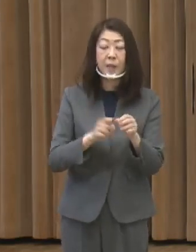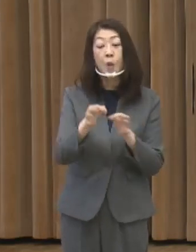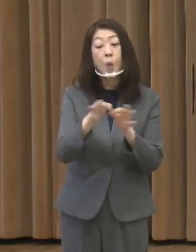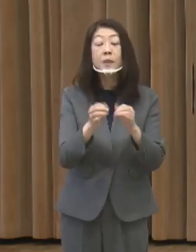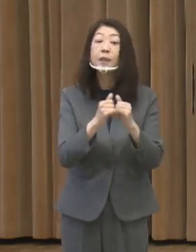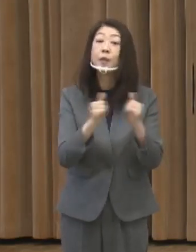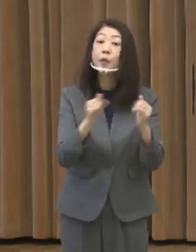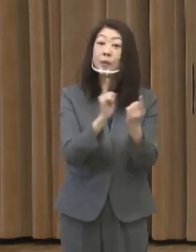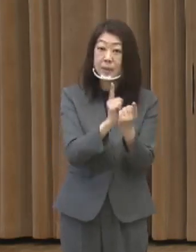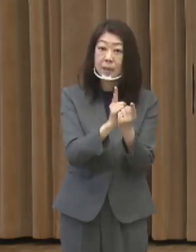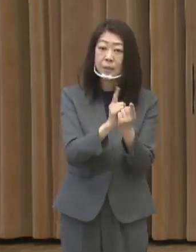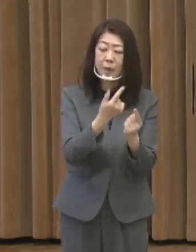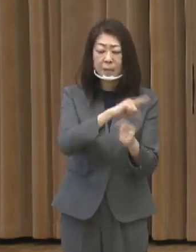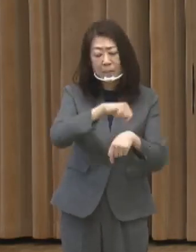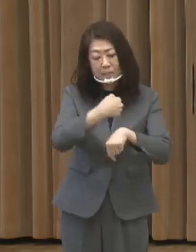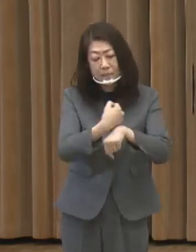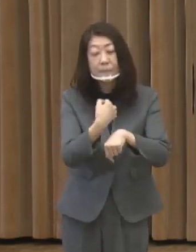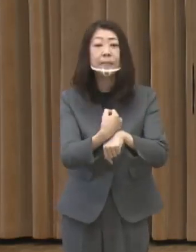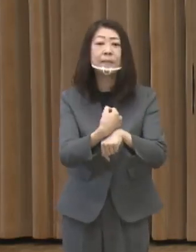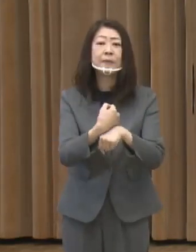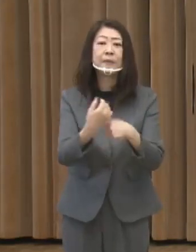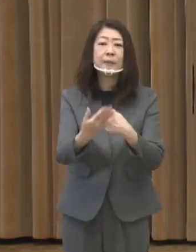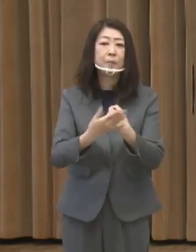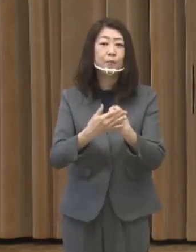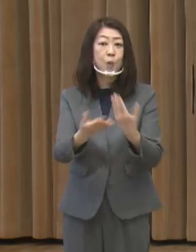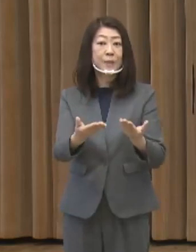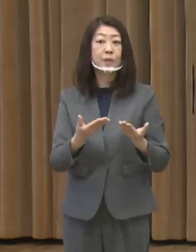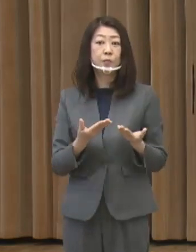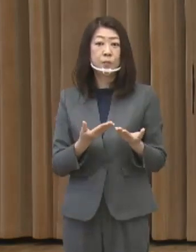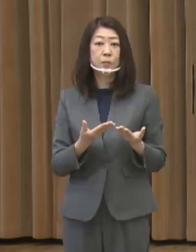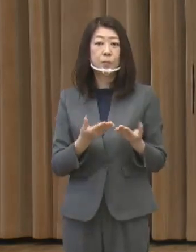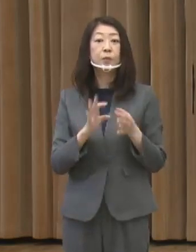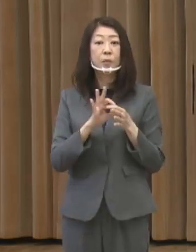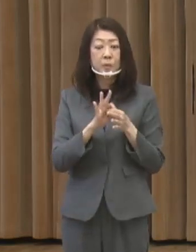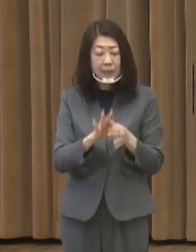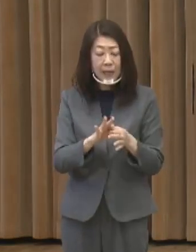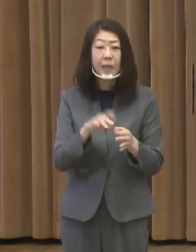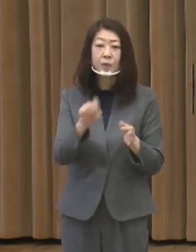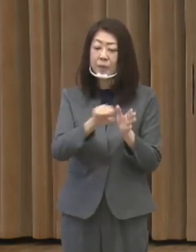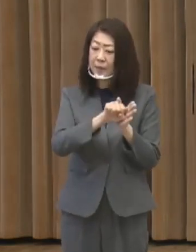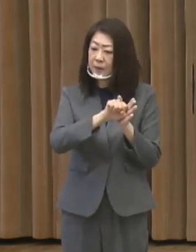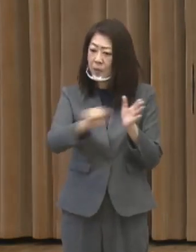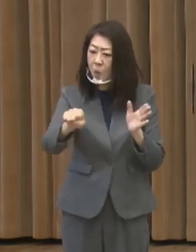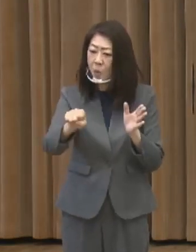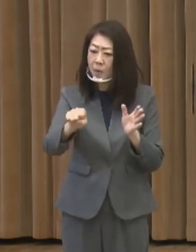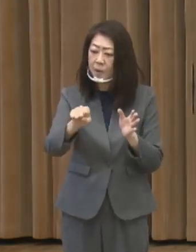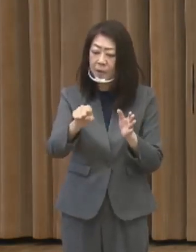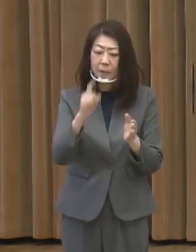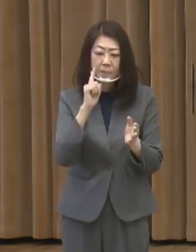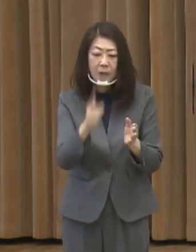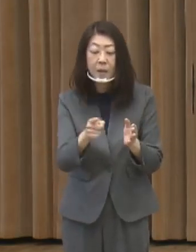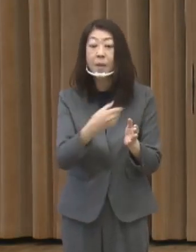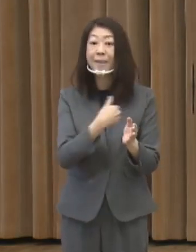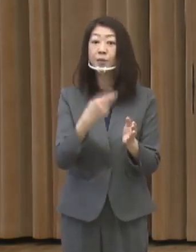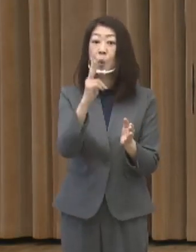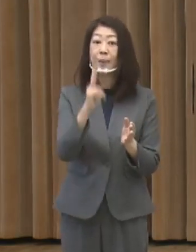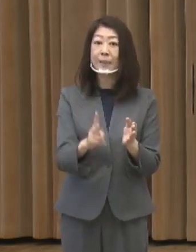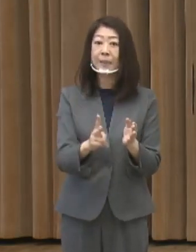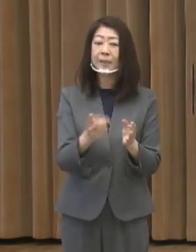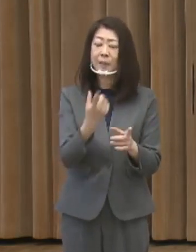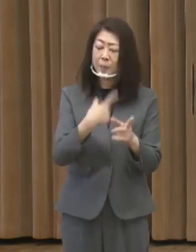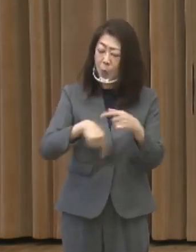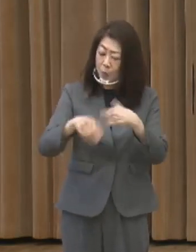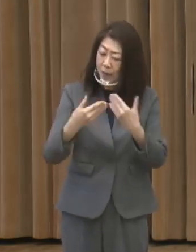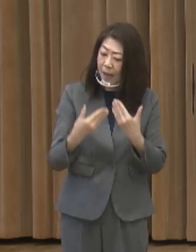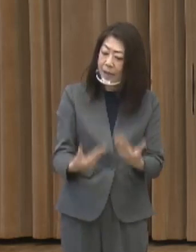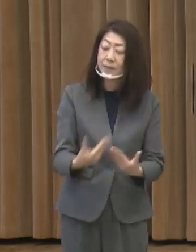はさまざまなご苦労をいただいておりますけれども、実効性が伴えるような、そしてより安心していただけるような